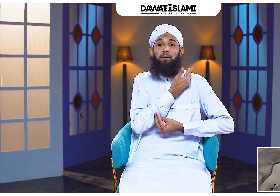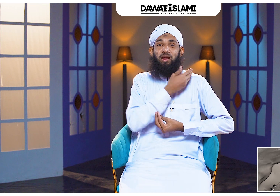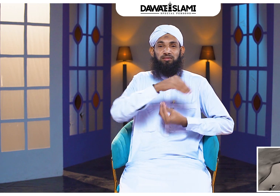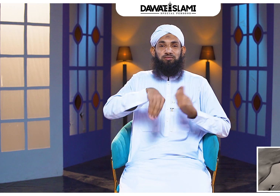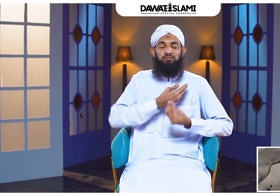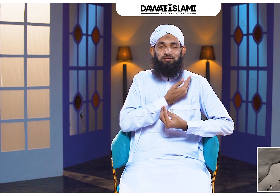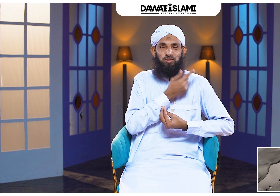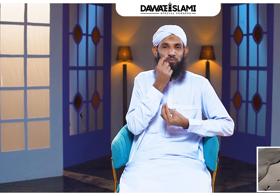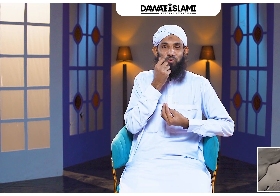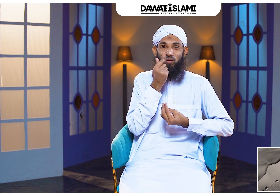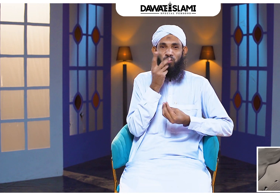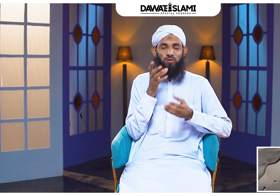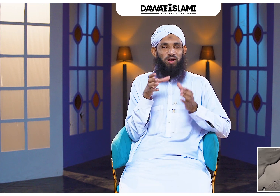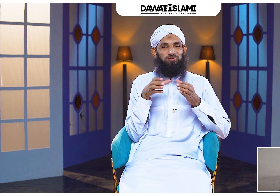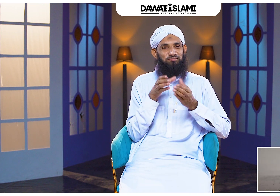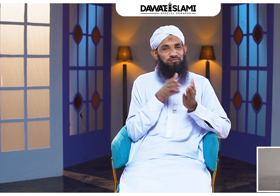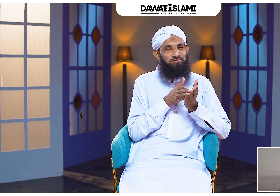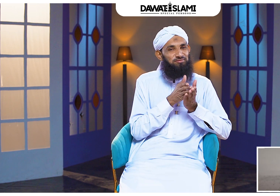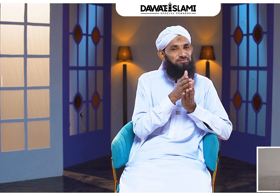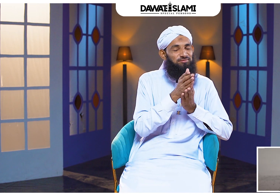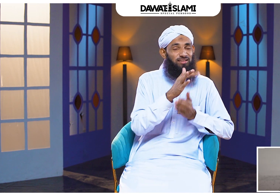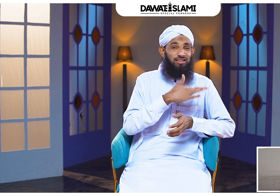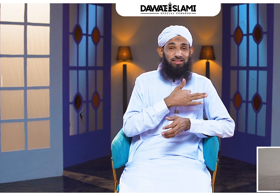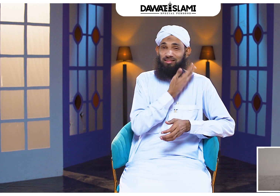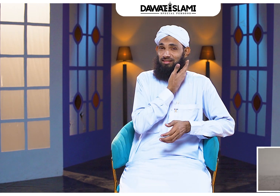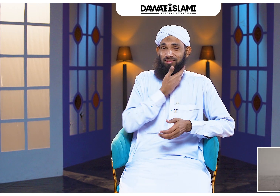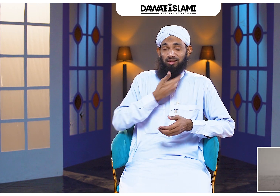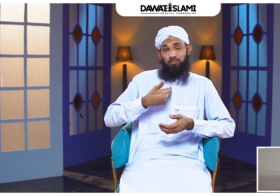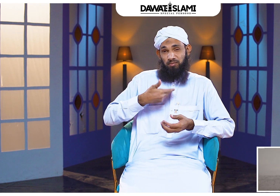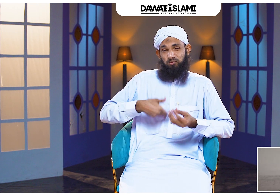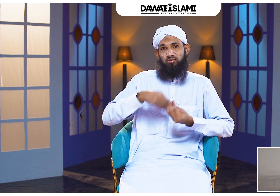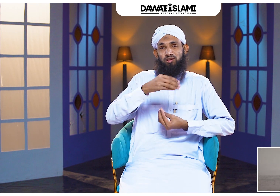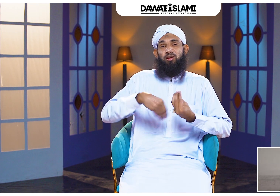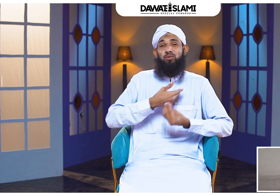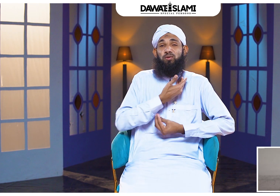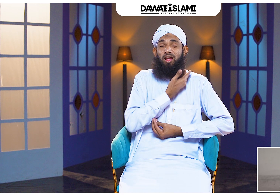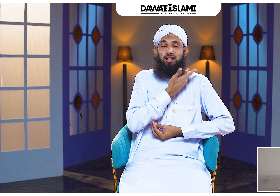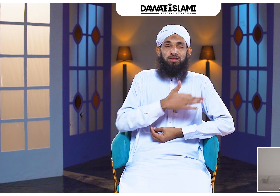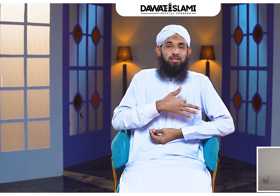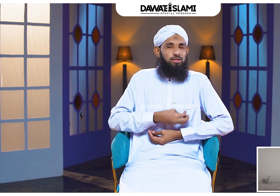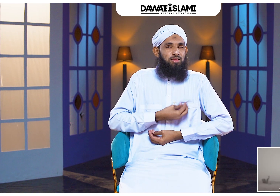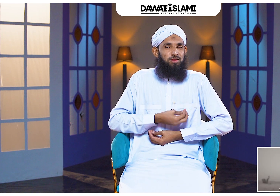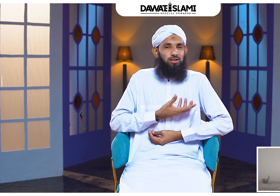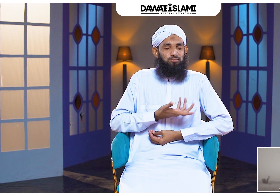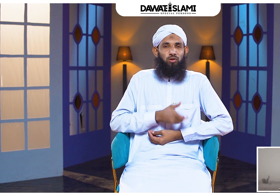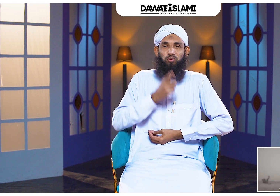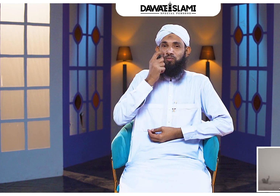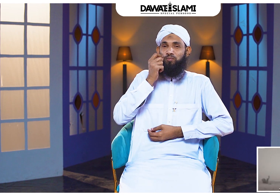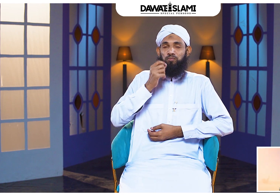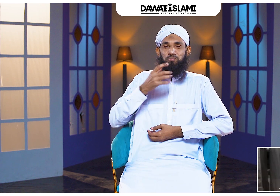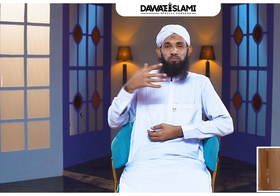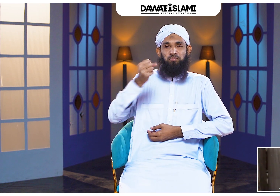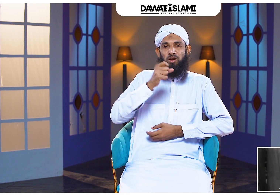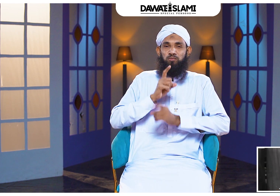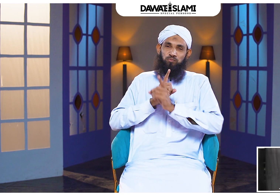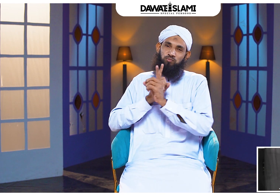ایک خراسانی بزنس مین کا غلام بہت نیک انسان تھا۔ ایک مرتبہ حج کے موسم میں جب حاجیوں کے قافلے روانہ ہونے لگے تو اس نیک غلام کے دل میں